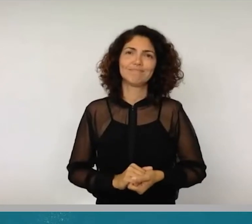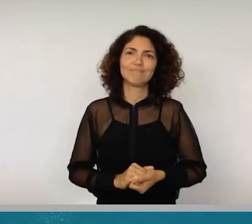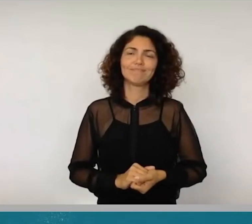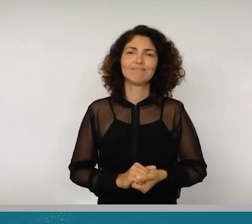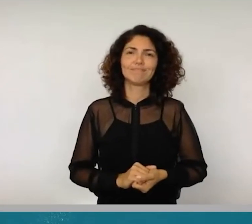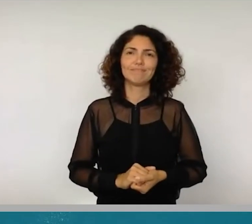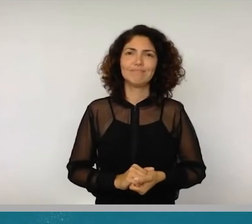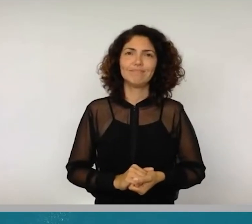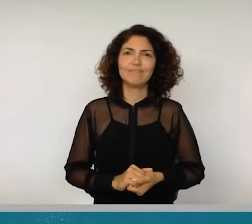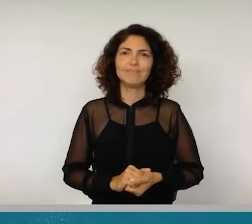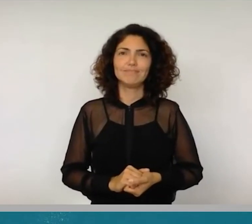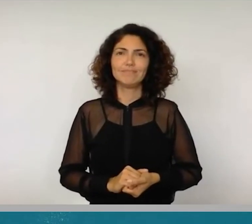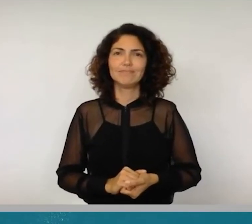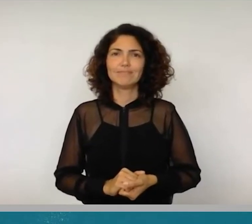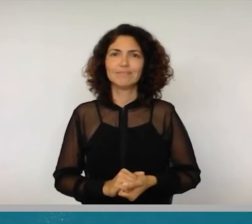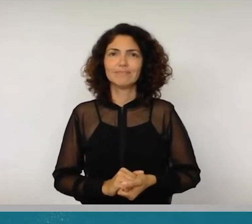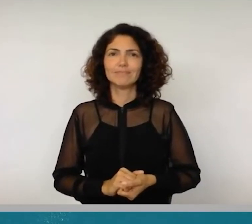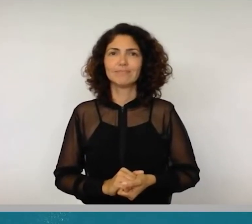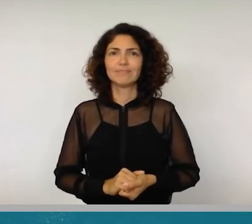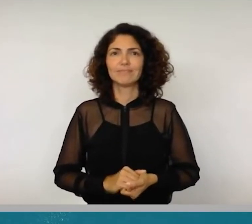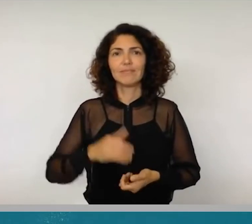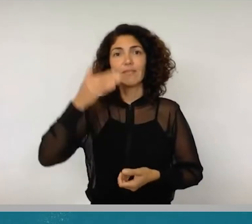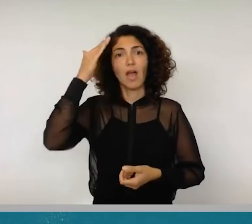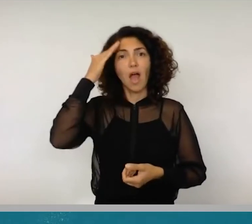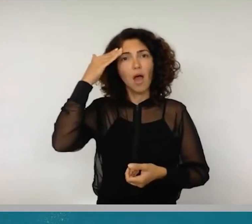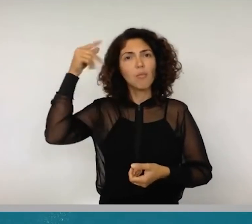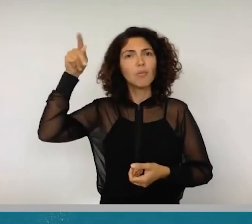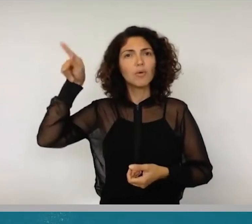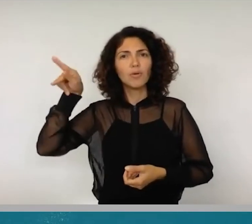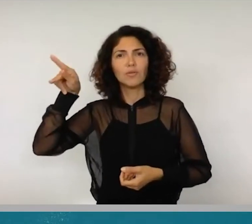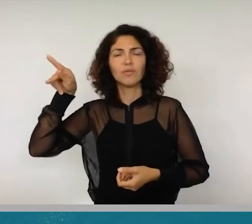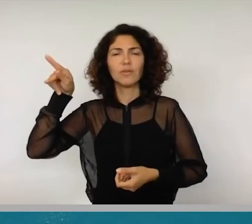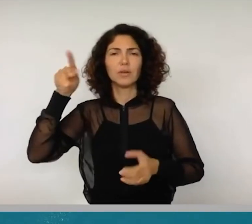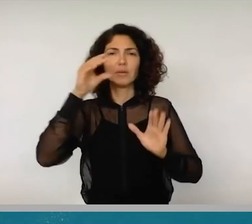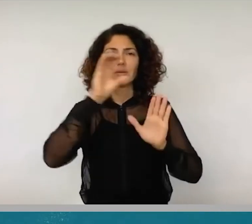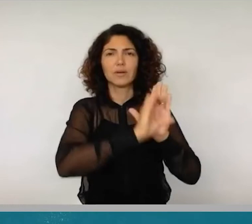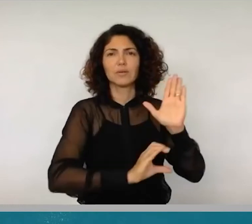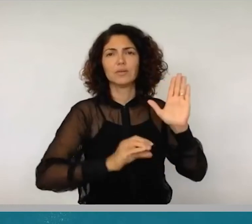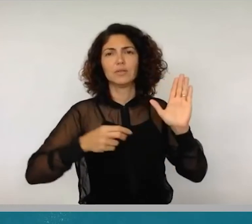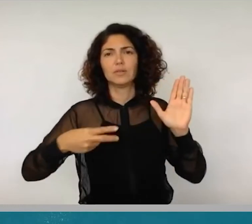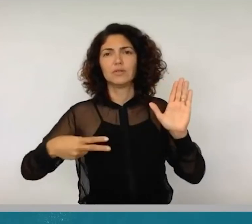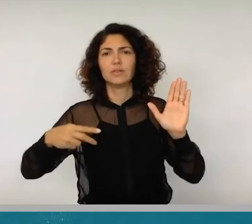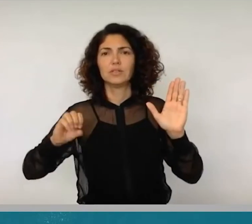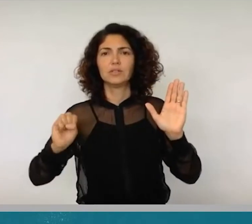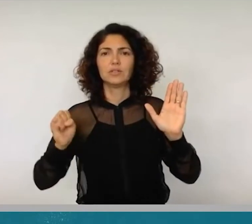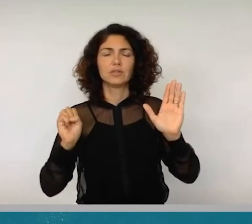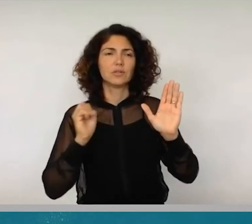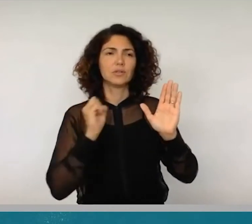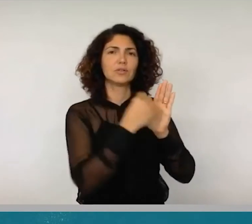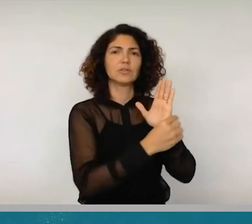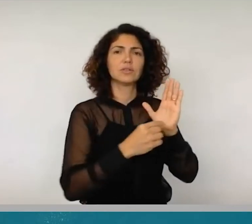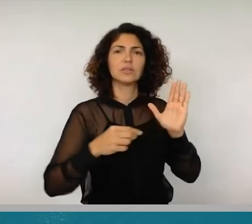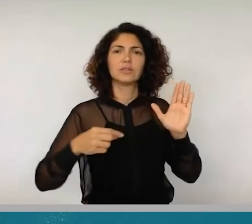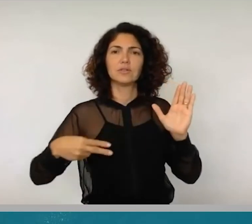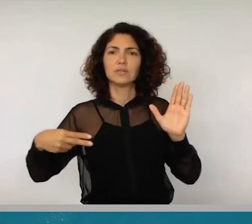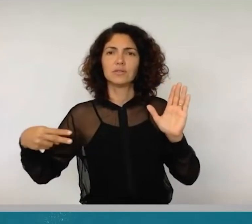que mais? Provérbios 28, 22. Aí eu passei a entender esse versículo, sabe?